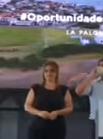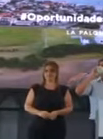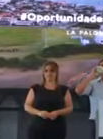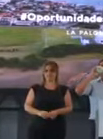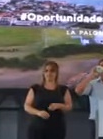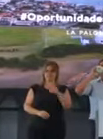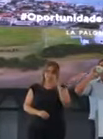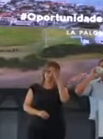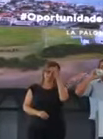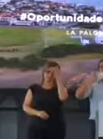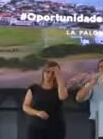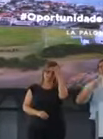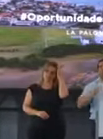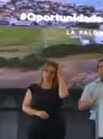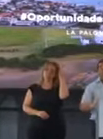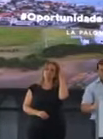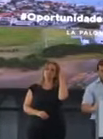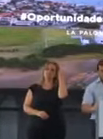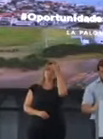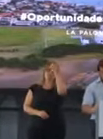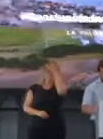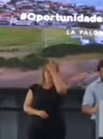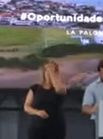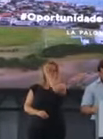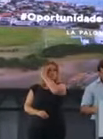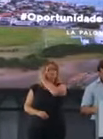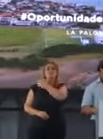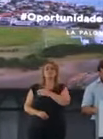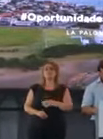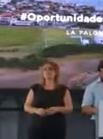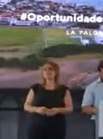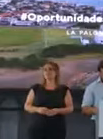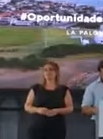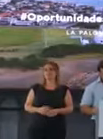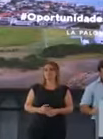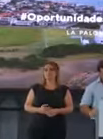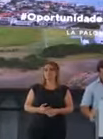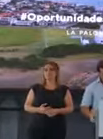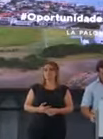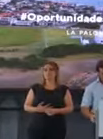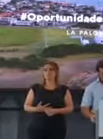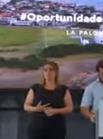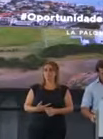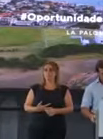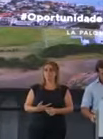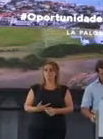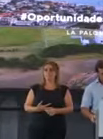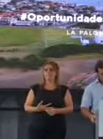bravo.